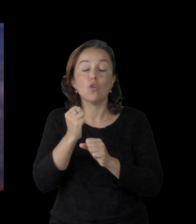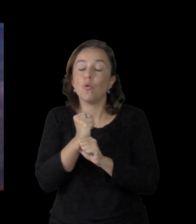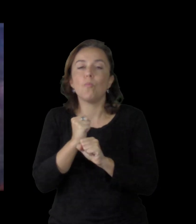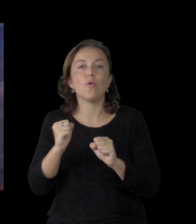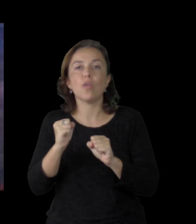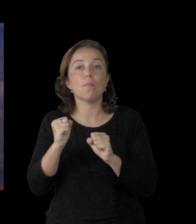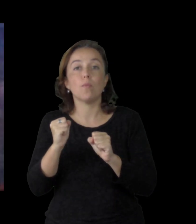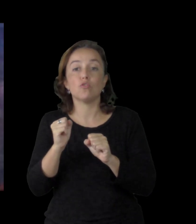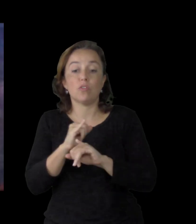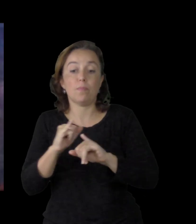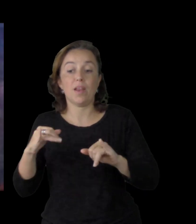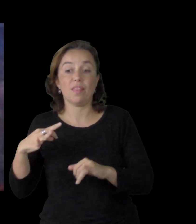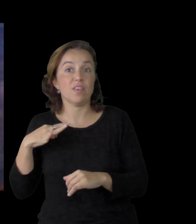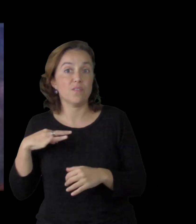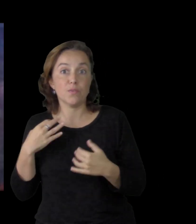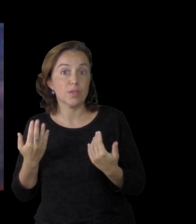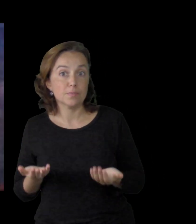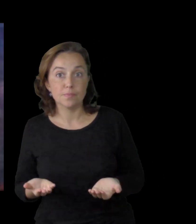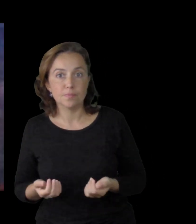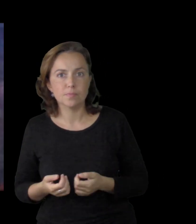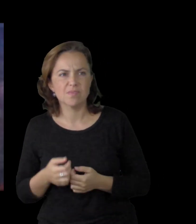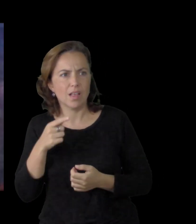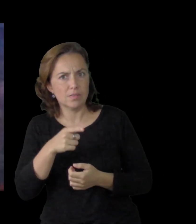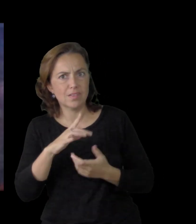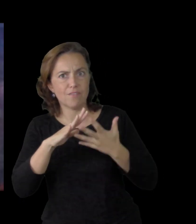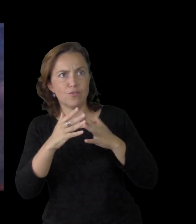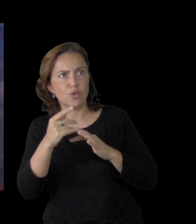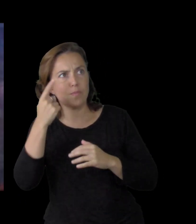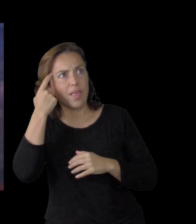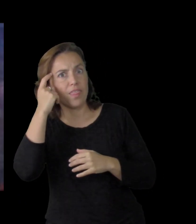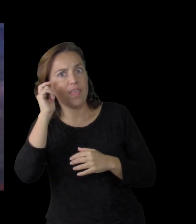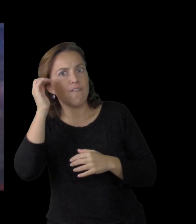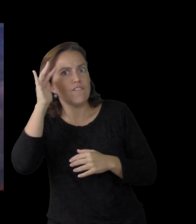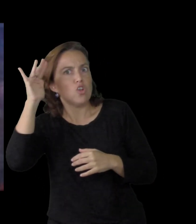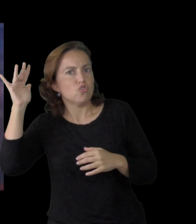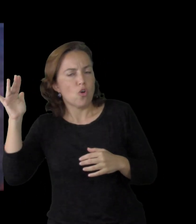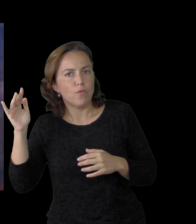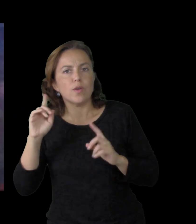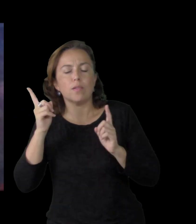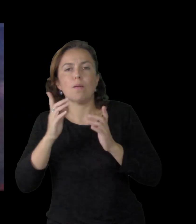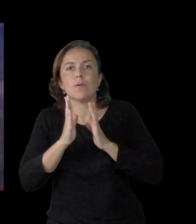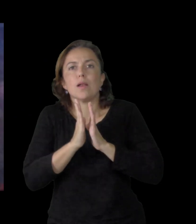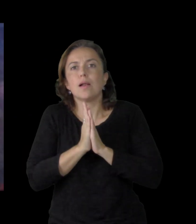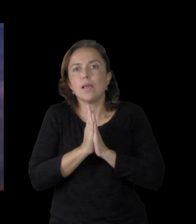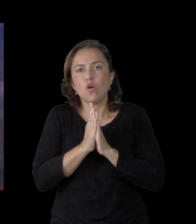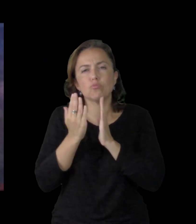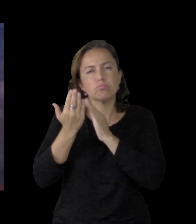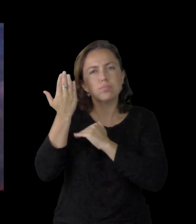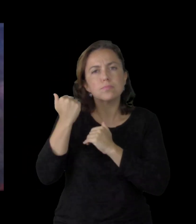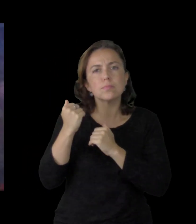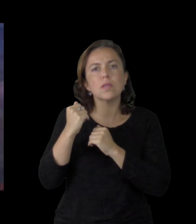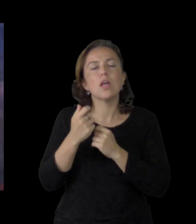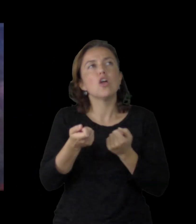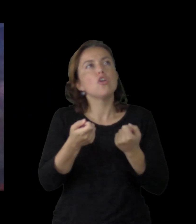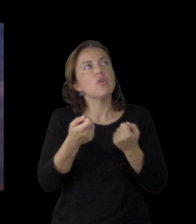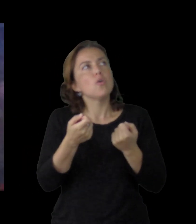de vivir. Estas ideas filosóficas y también religiosas nos permiten darnos